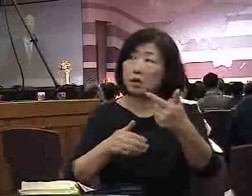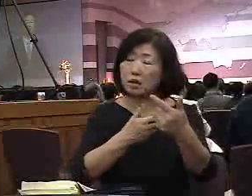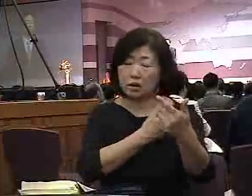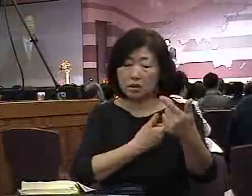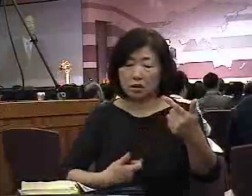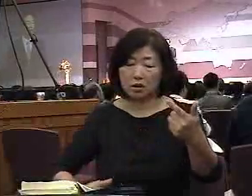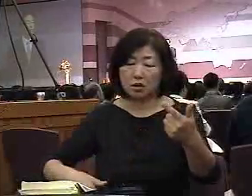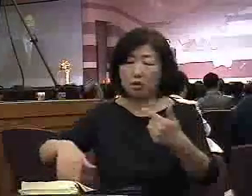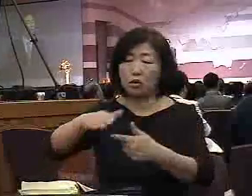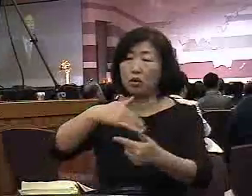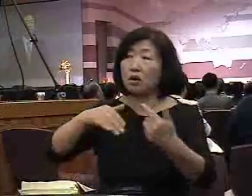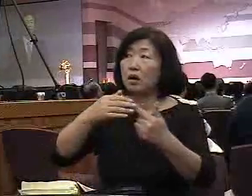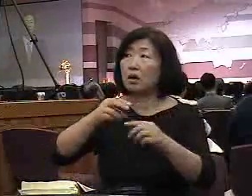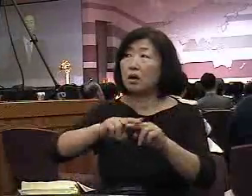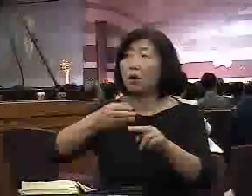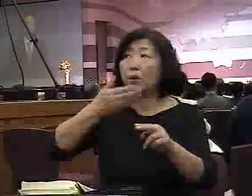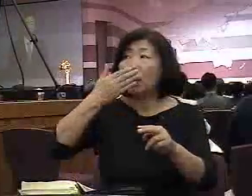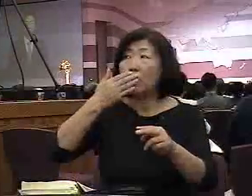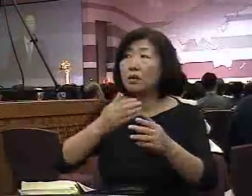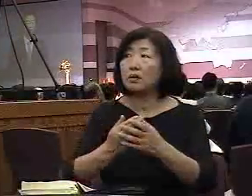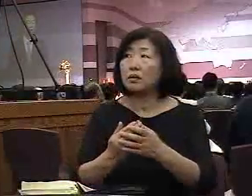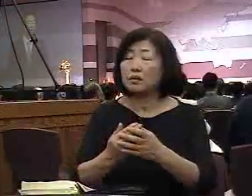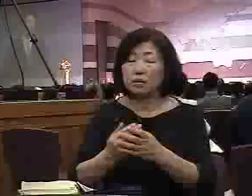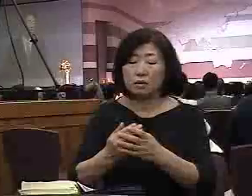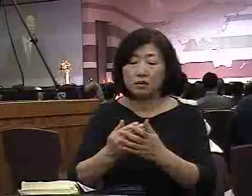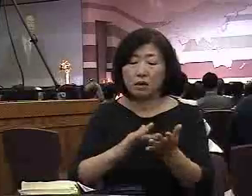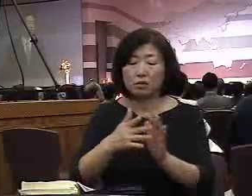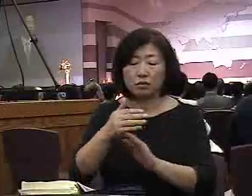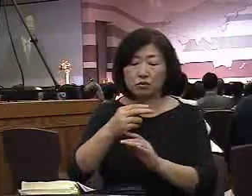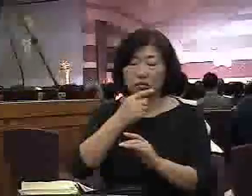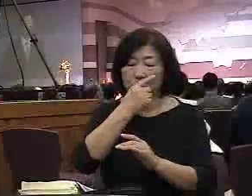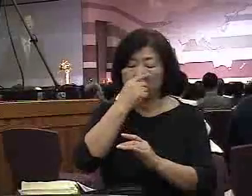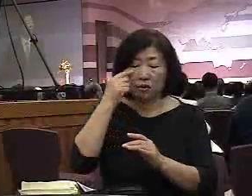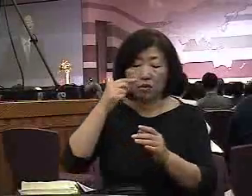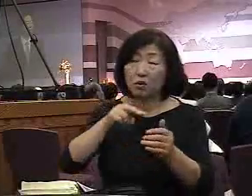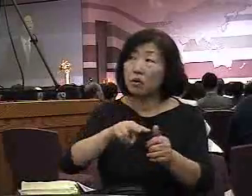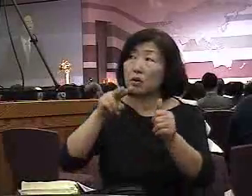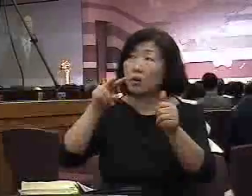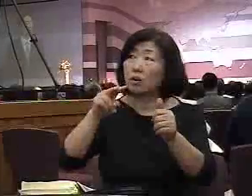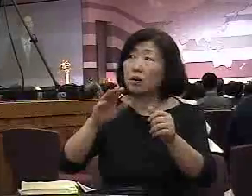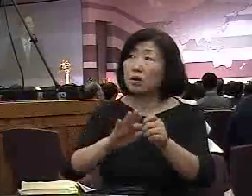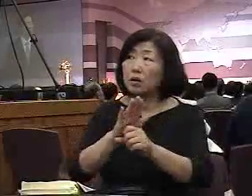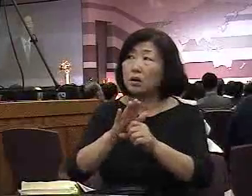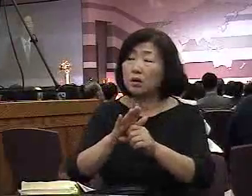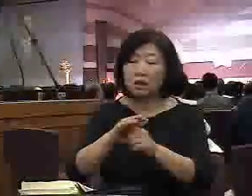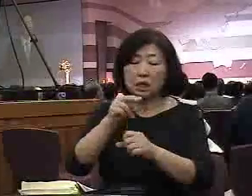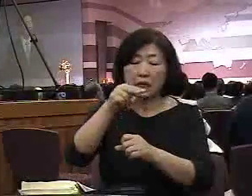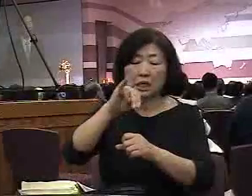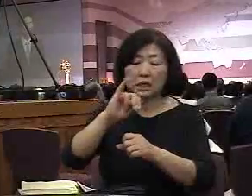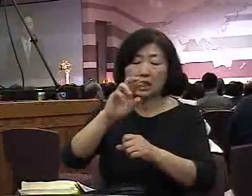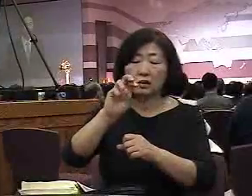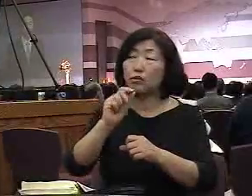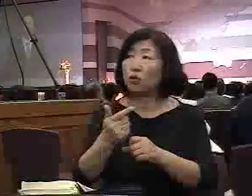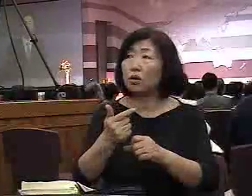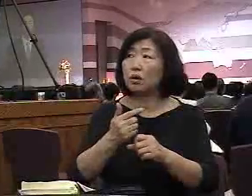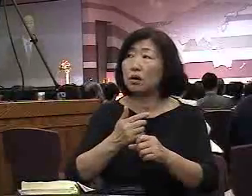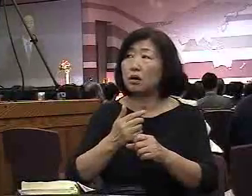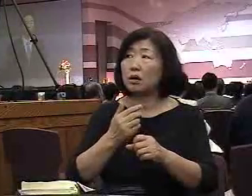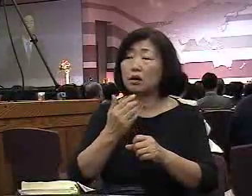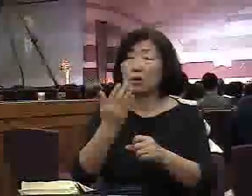밥을 먹습니다. 그때 예수님이 일어나서 눈을 쳐다보시며 말씀하십니다. 사랑하는 시몬아, 넌 날